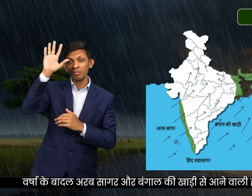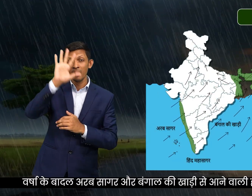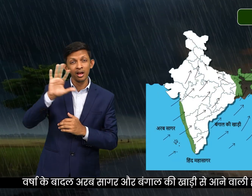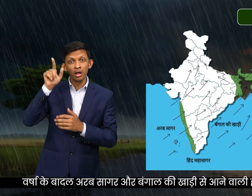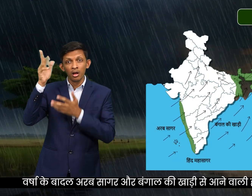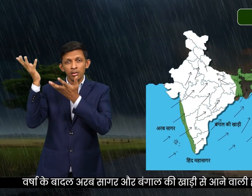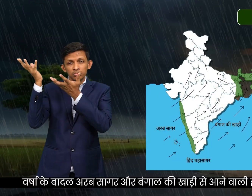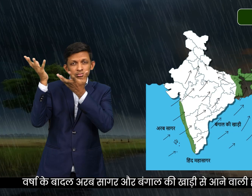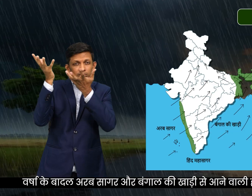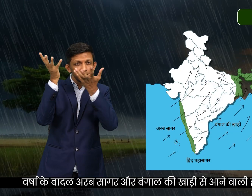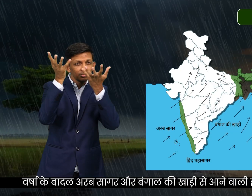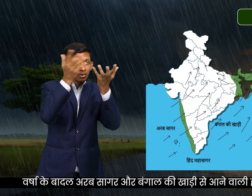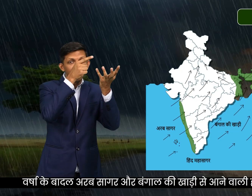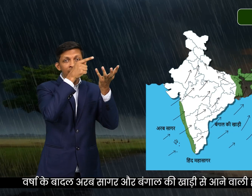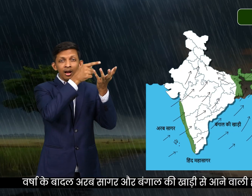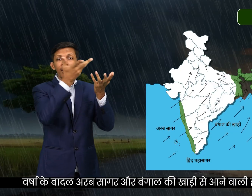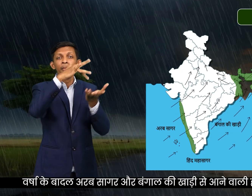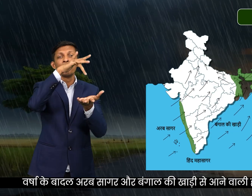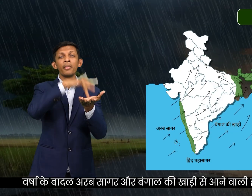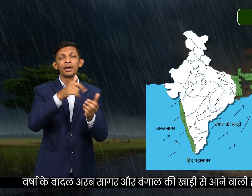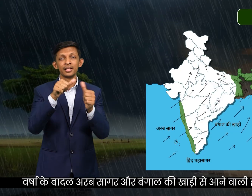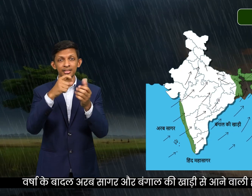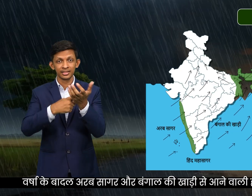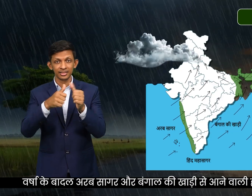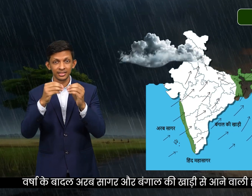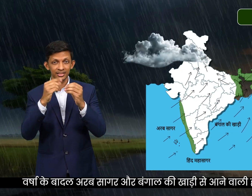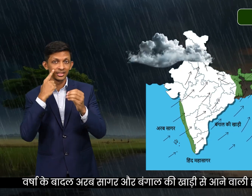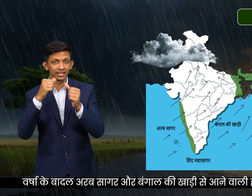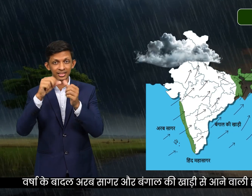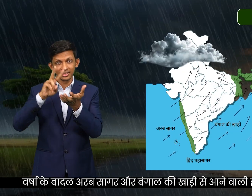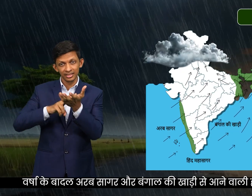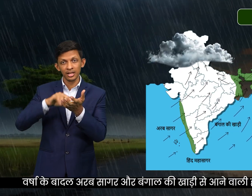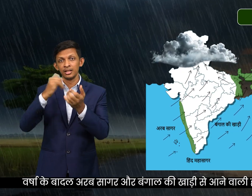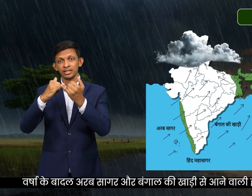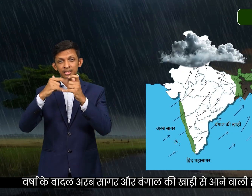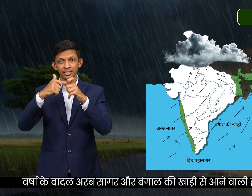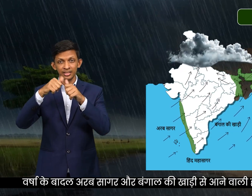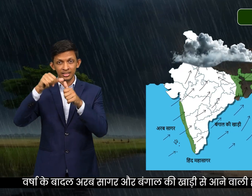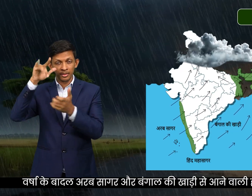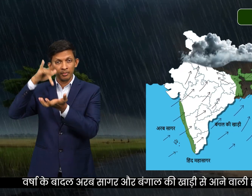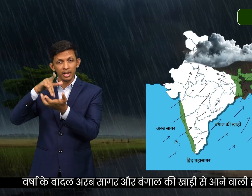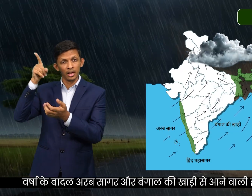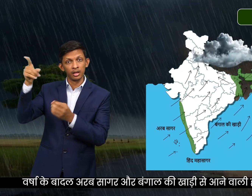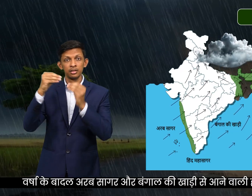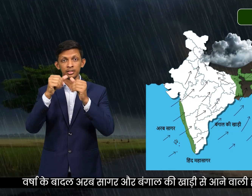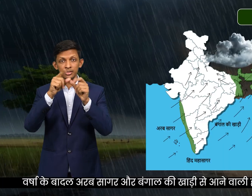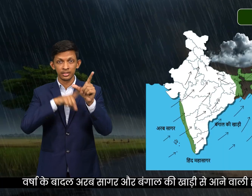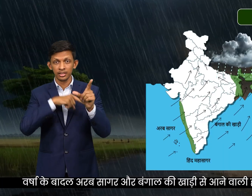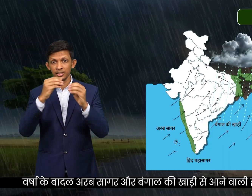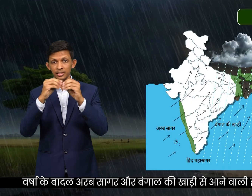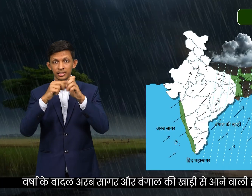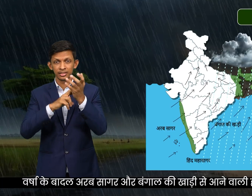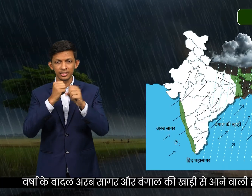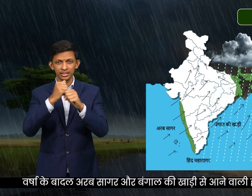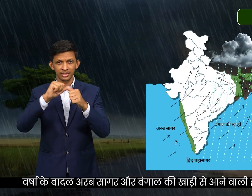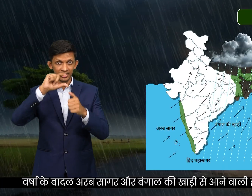वर्षा के बादल अरब सागर और बंगाल की खाड़ी से आने वाली हवाओं द्वारा